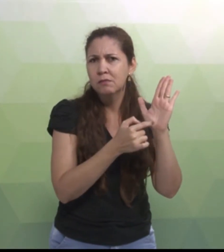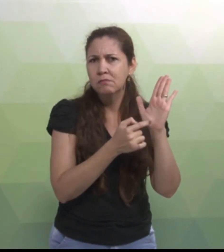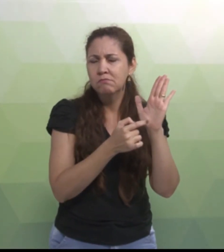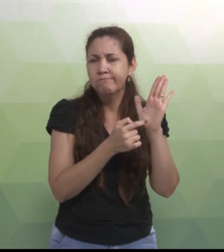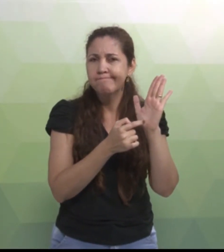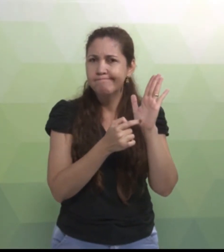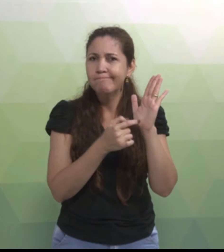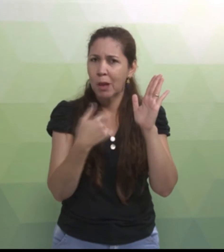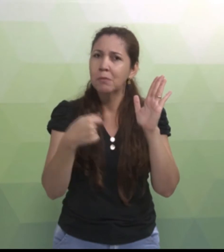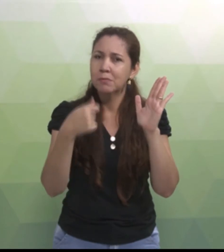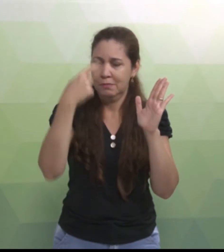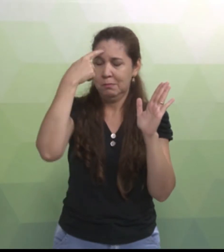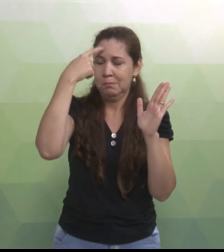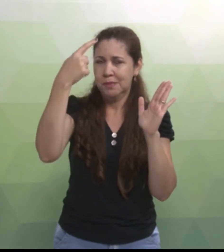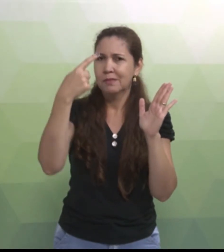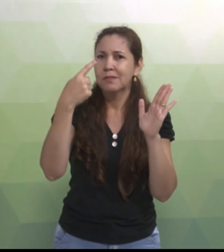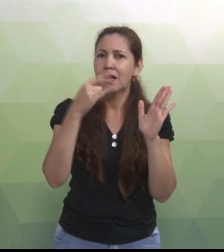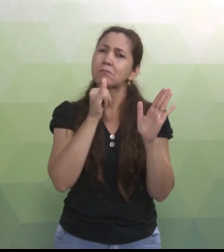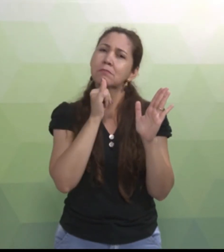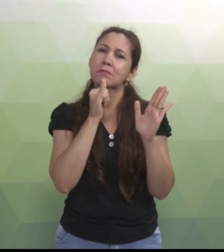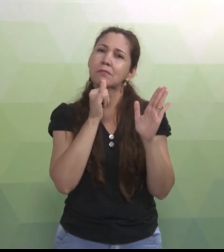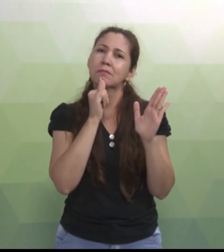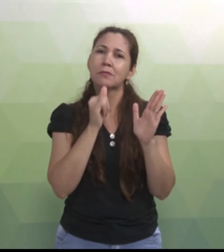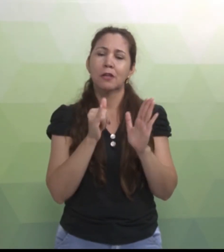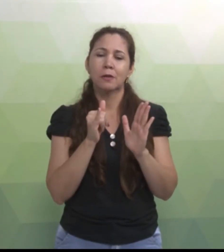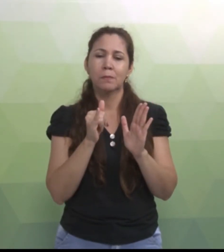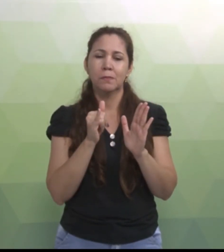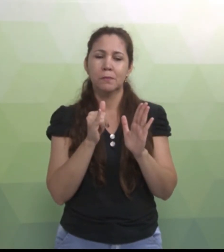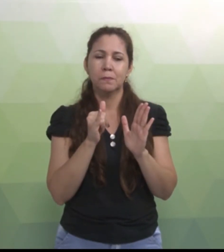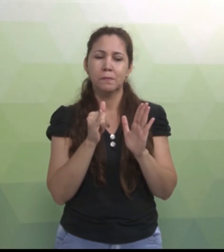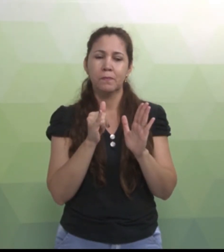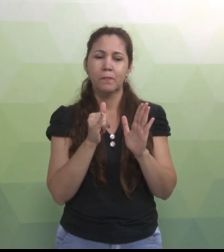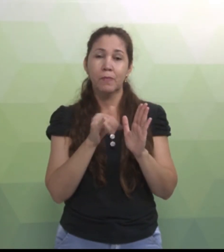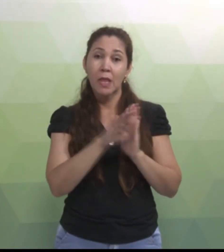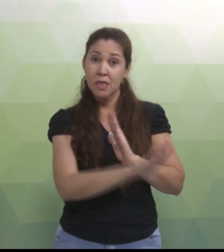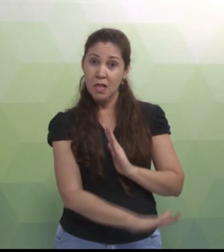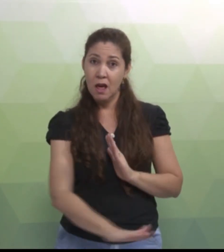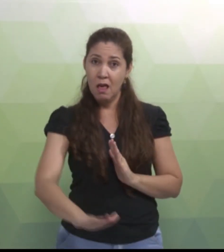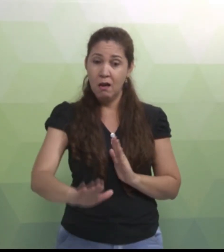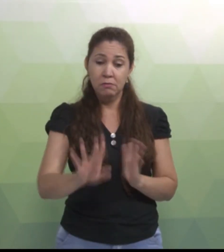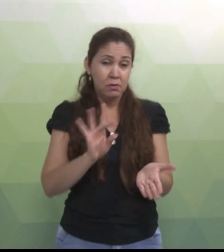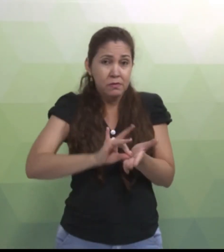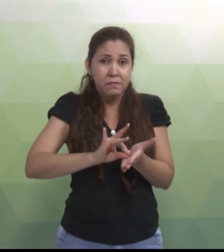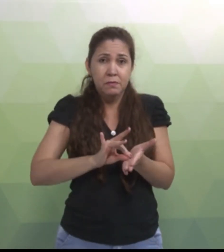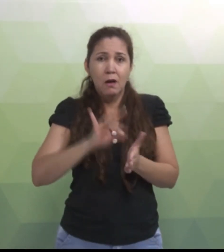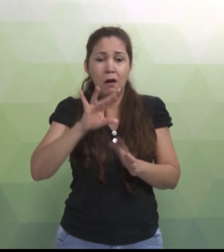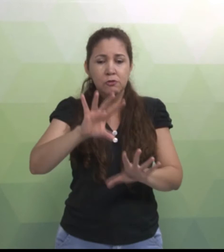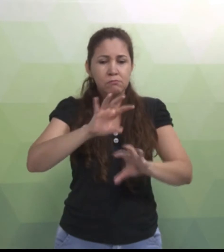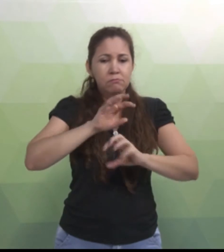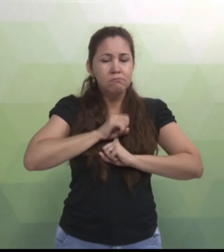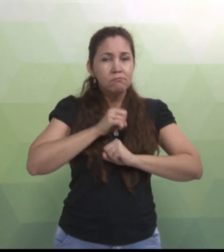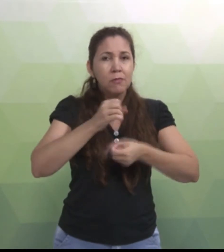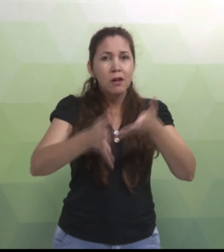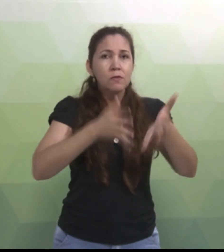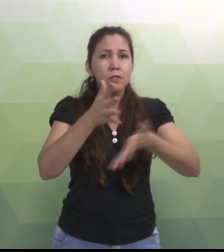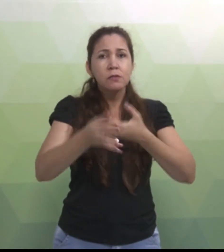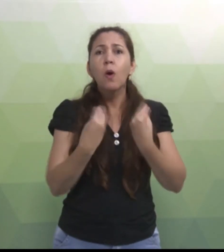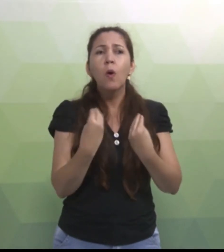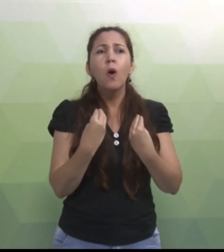ser repensado, né? As crianças, elas ainda não adquiriram a língua de sinais. Mas